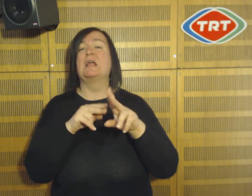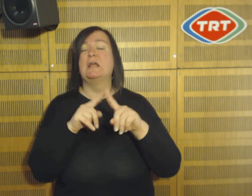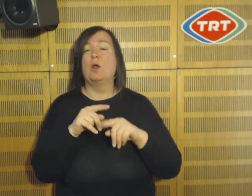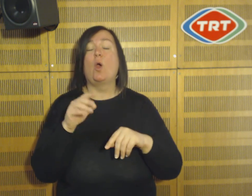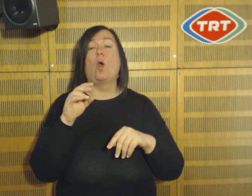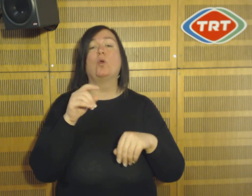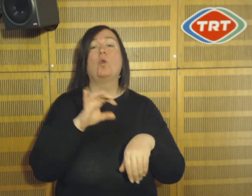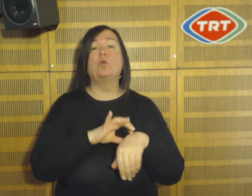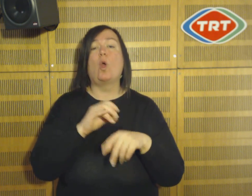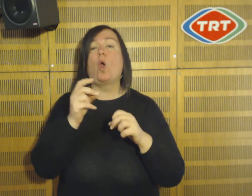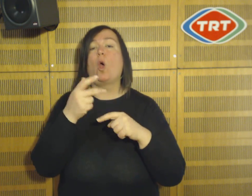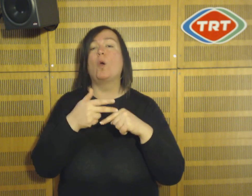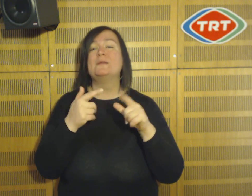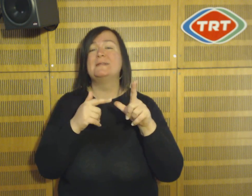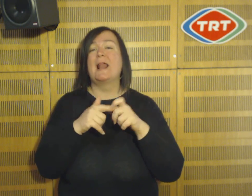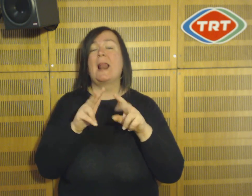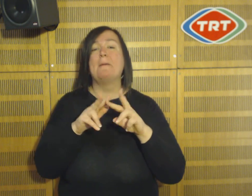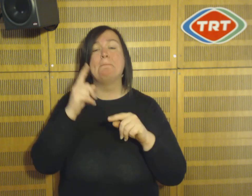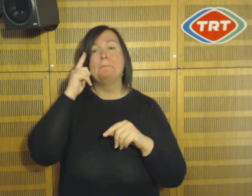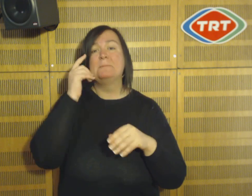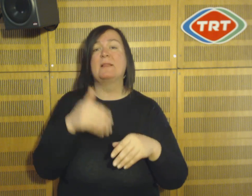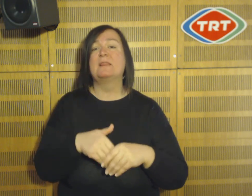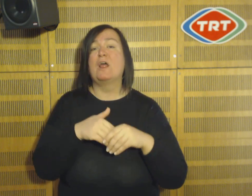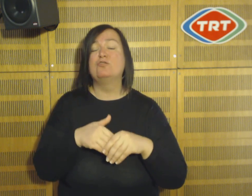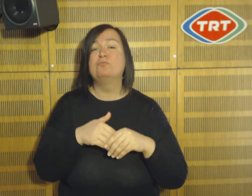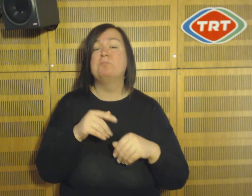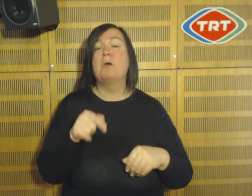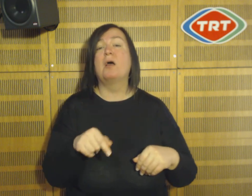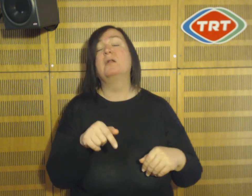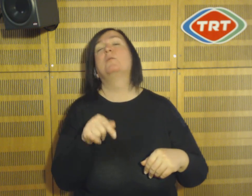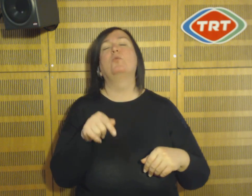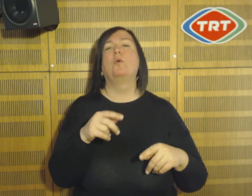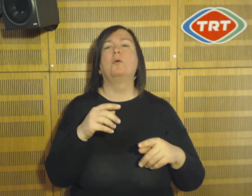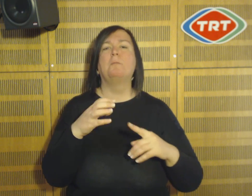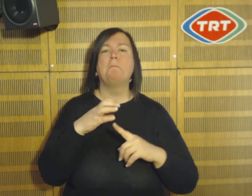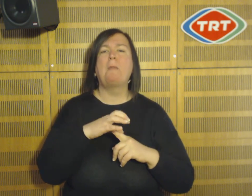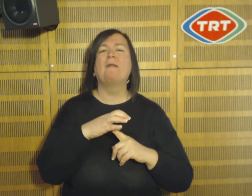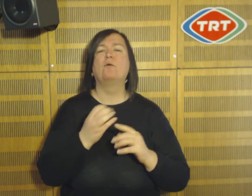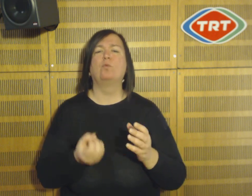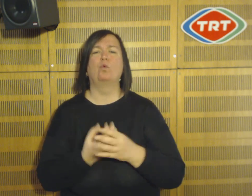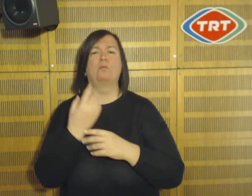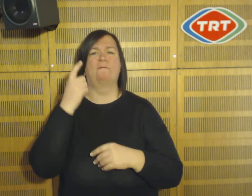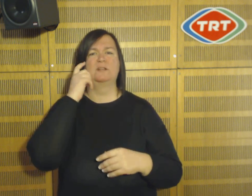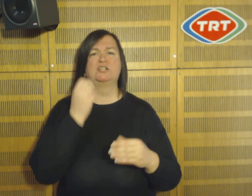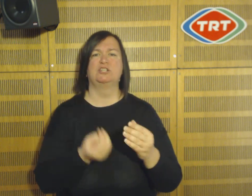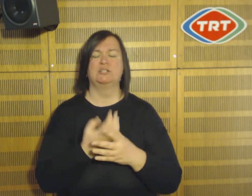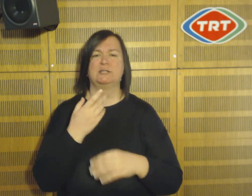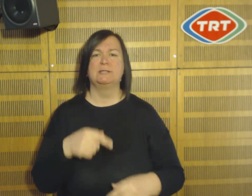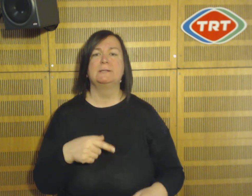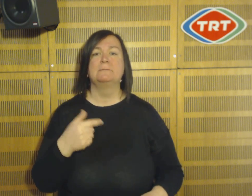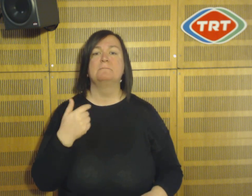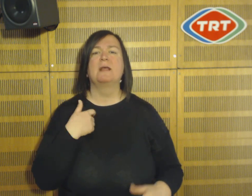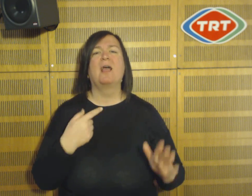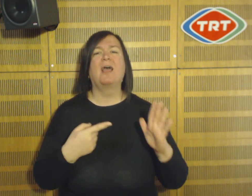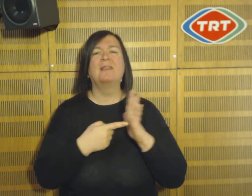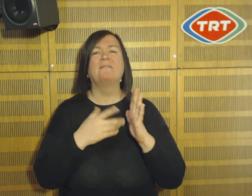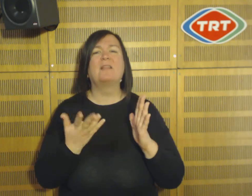Çakıcı'nın da Eee bilimsel danışmanlığı öncülüğünde bu Platformu kurma Fikri oluştu Eee Bizim amacımız daha fazla insana